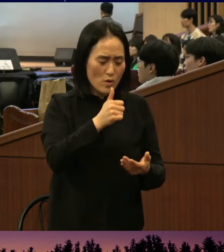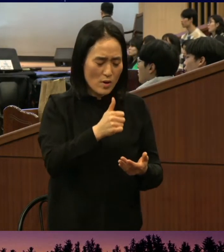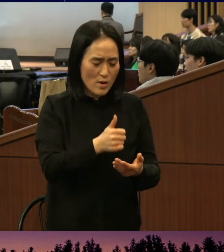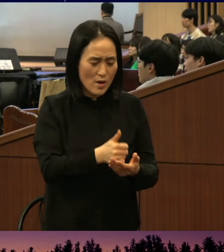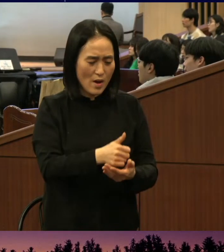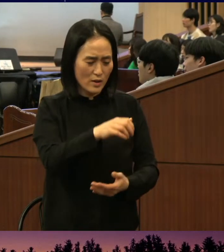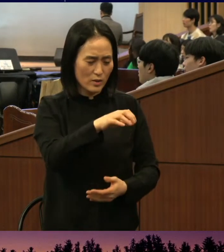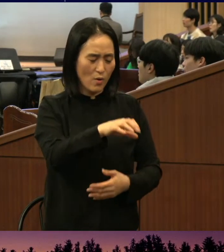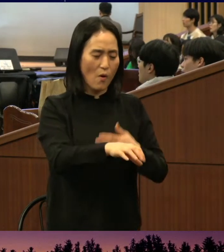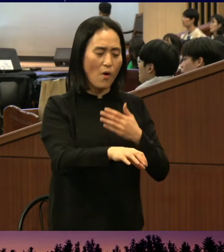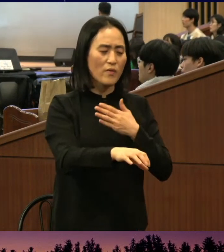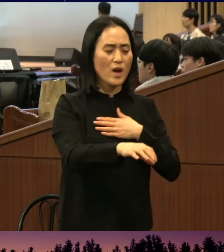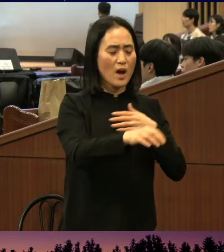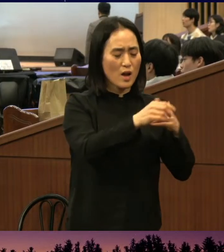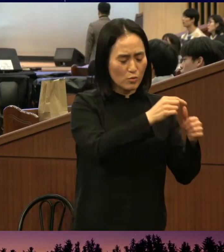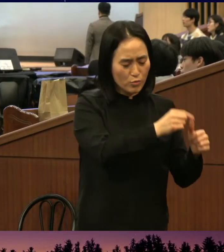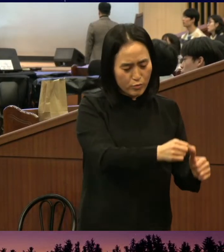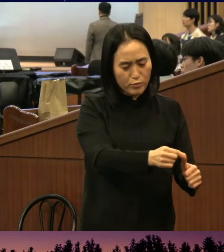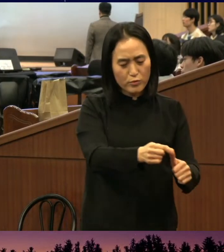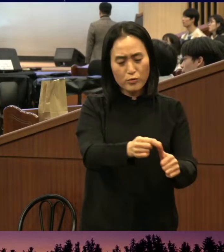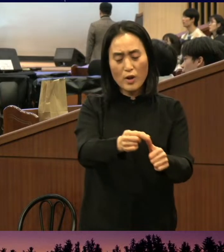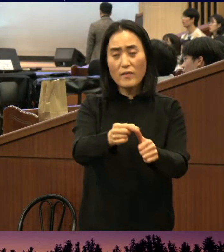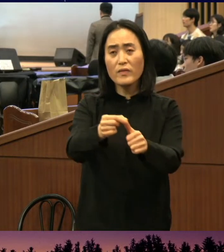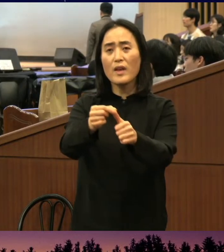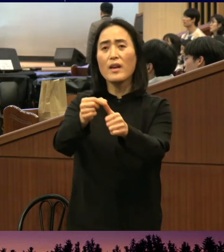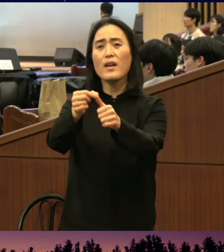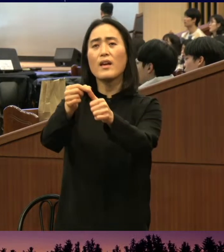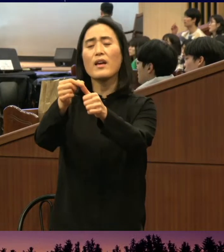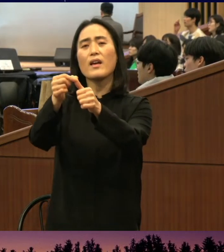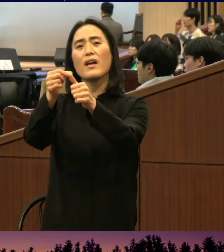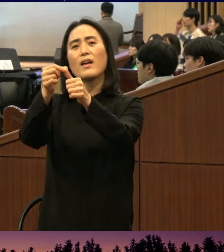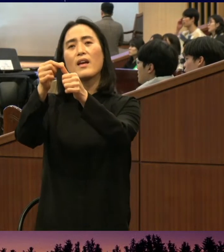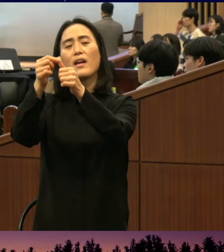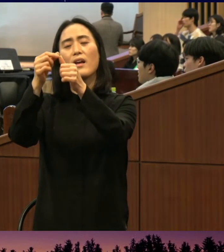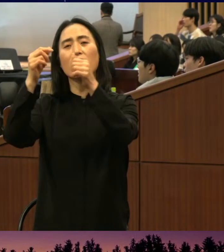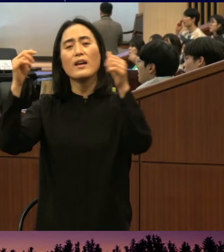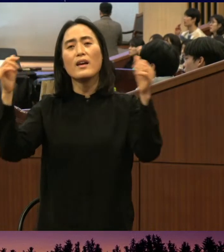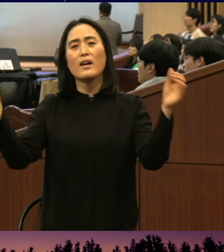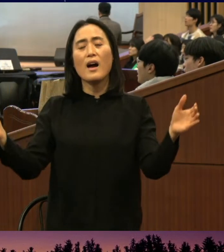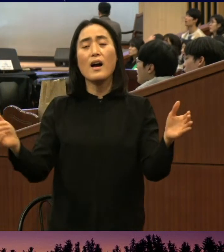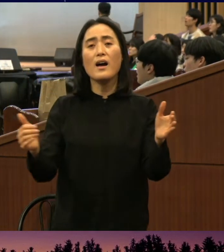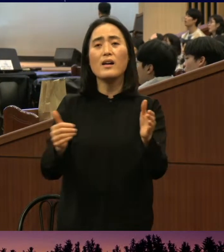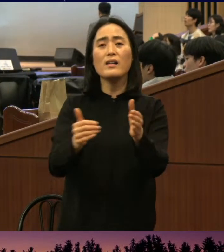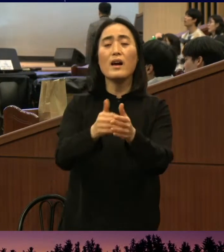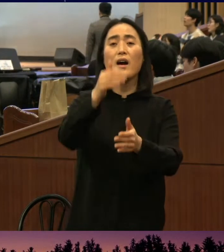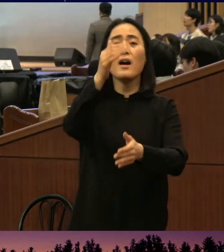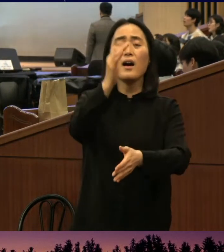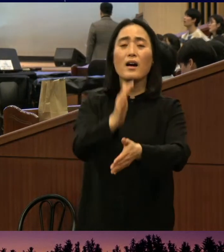죄에서 날 구했네.